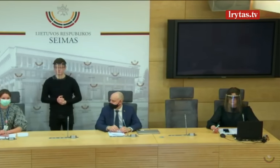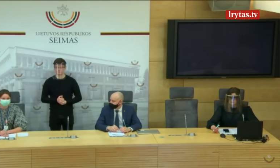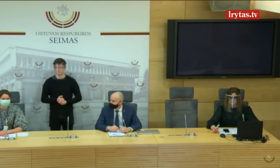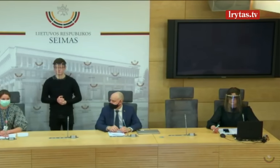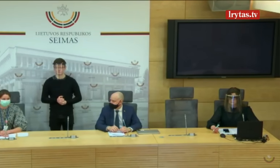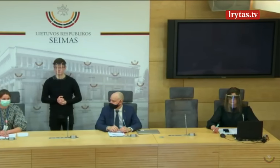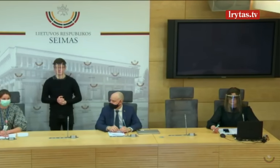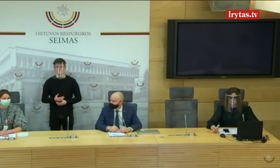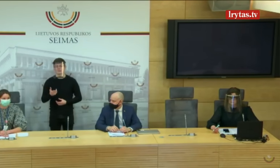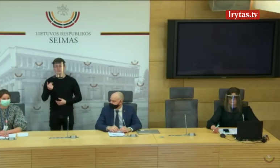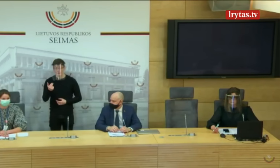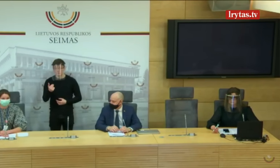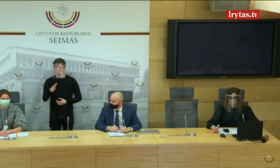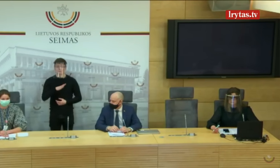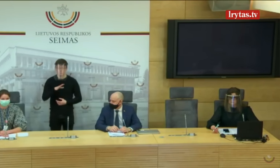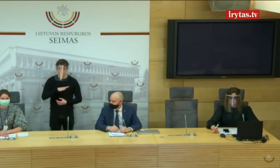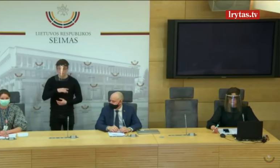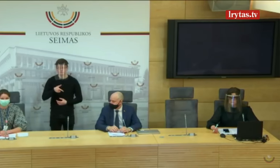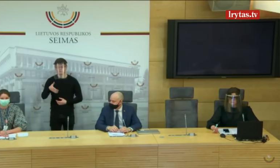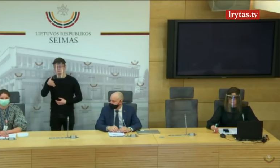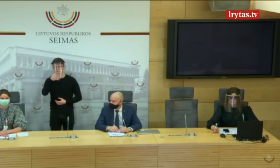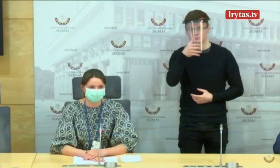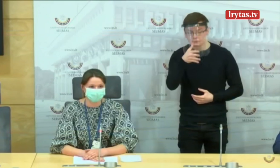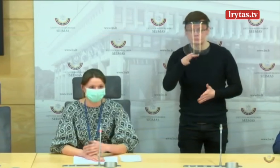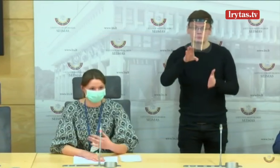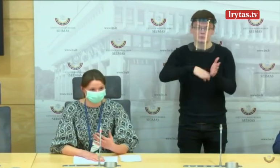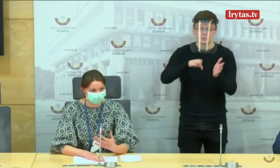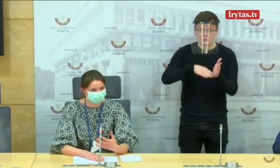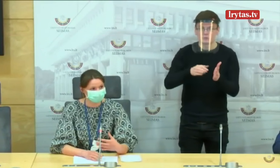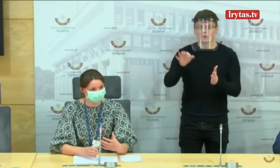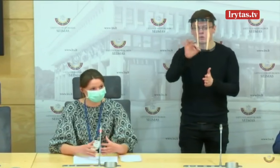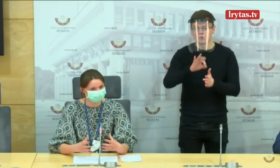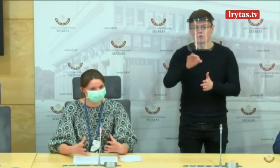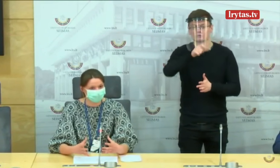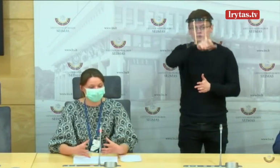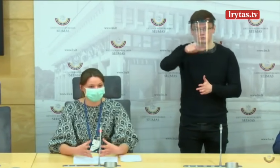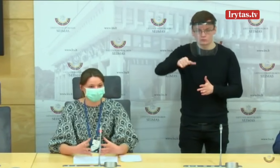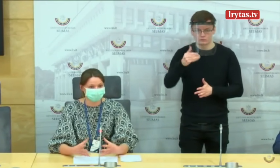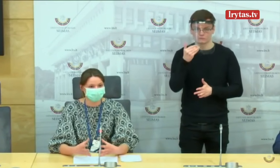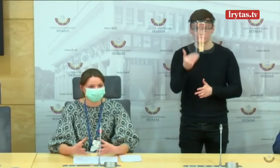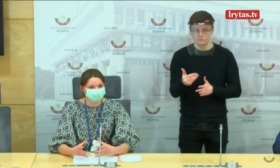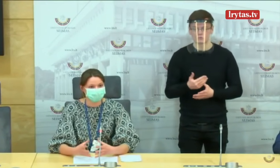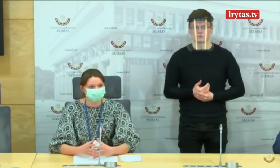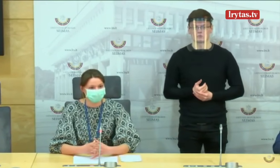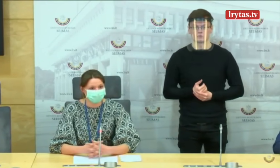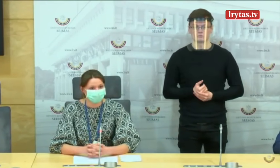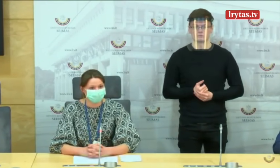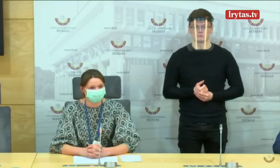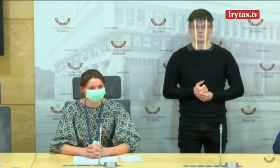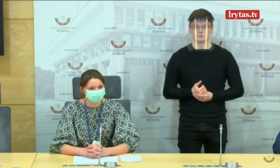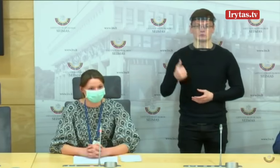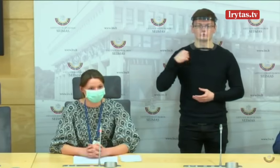keletas smulkių pažeidimų buvo registruota būtent dėl personalo, kad galbūt personalas ir